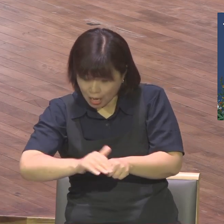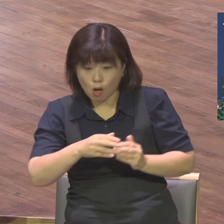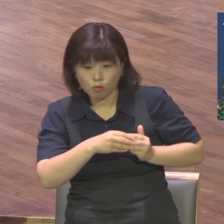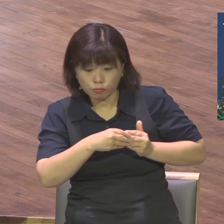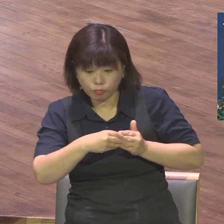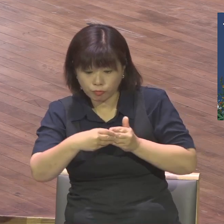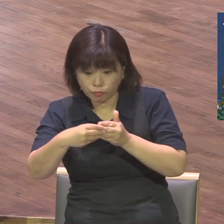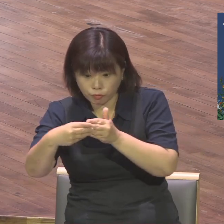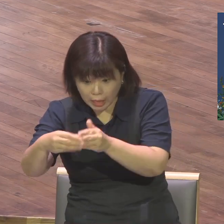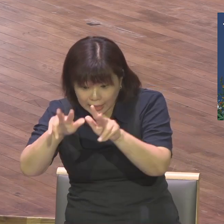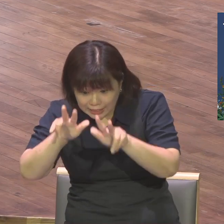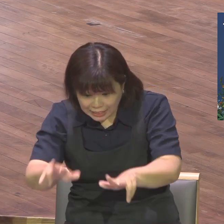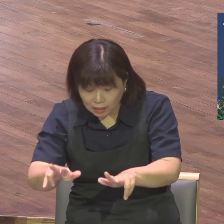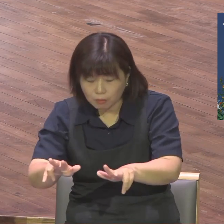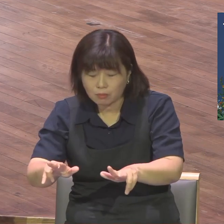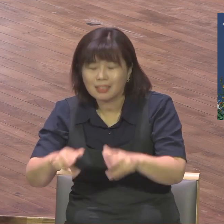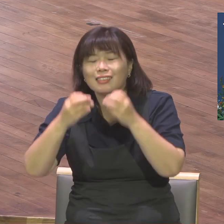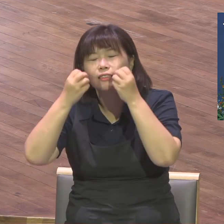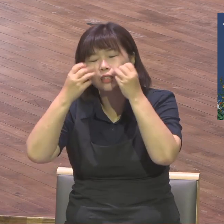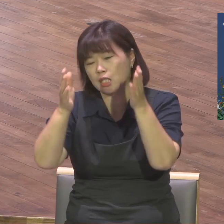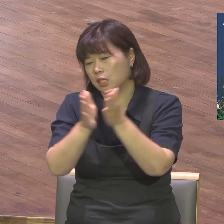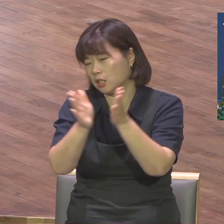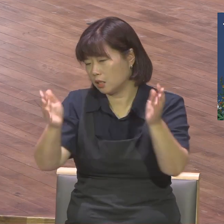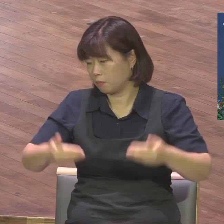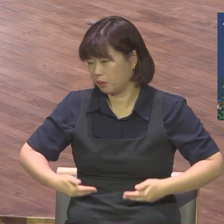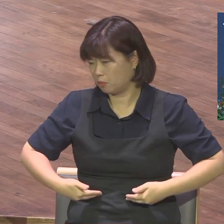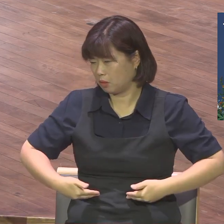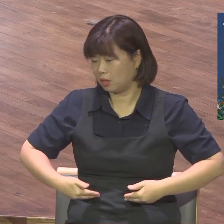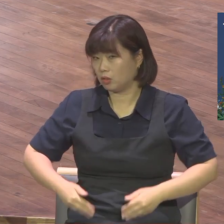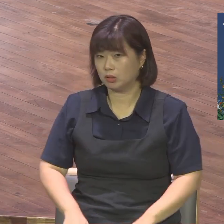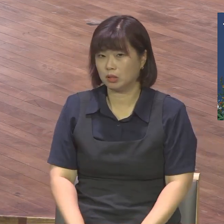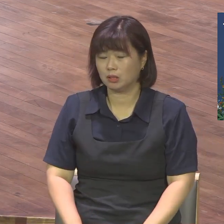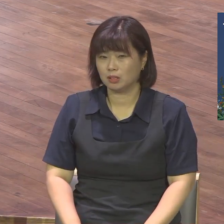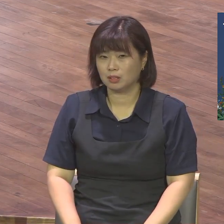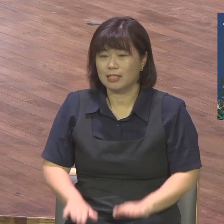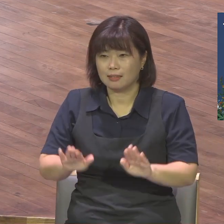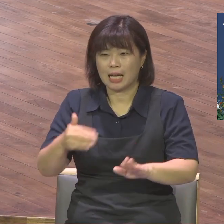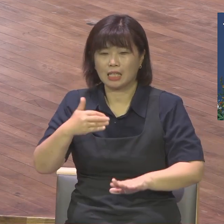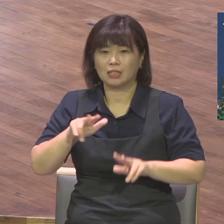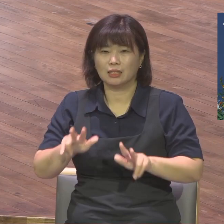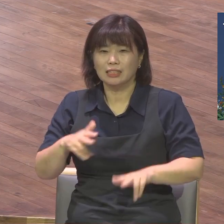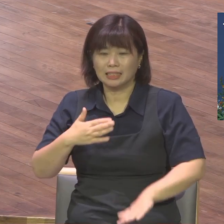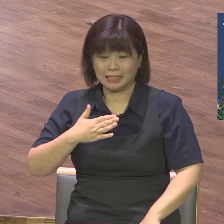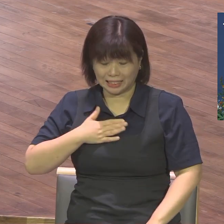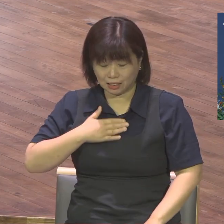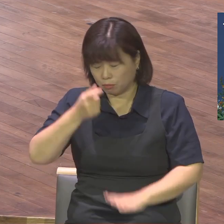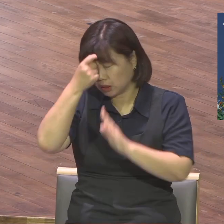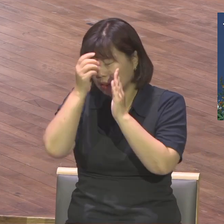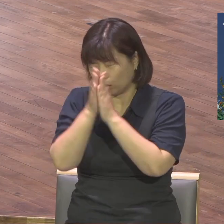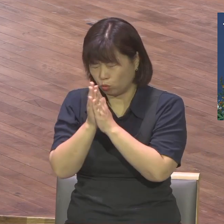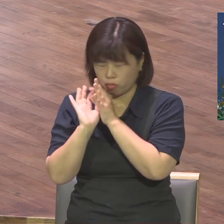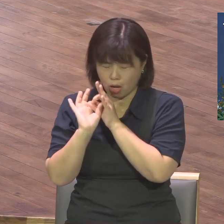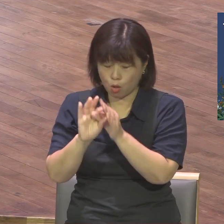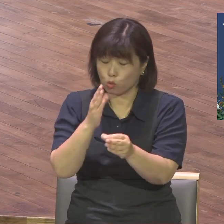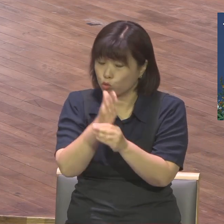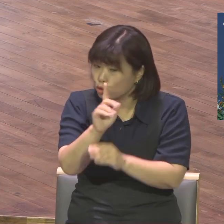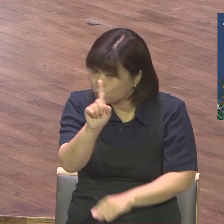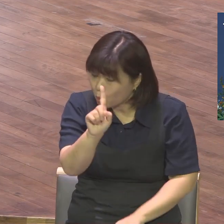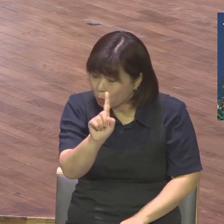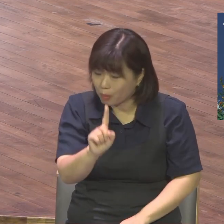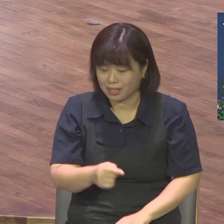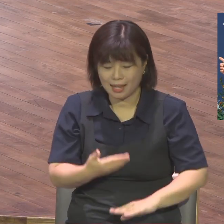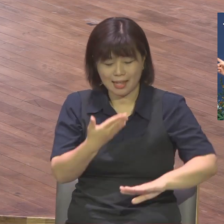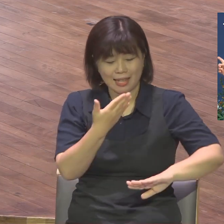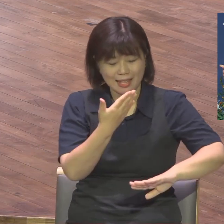정말 제가요 하나님 기도하는 게 뭔지 아세요? 렘넌트 센터, 렘넌트 센터. 아직 이제 다민족 센터입니다.